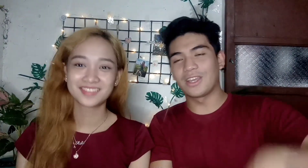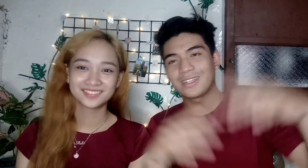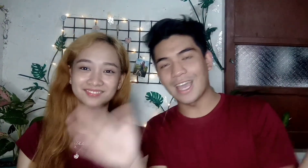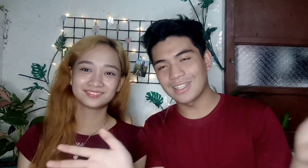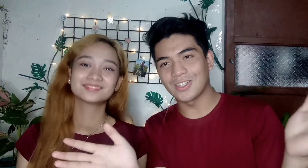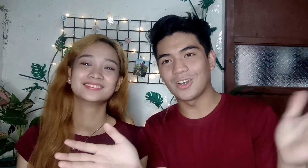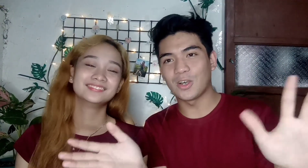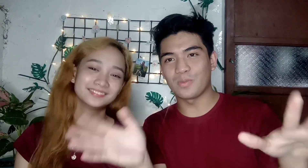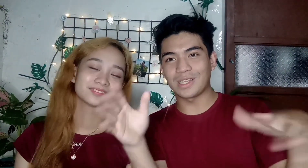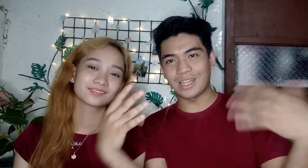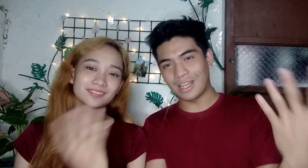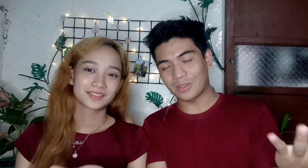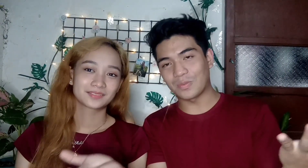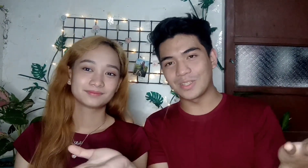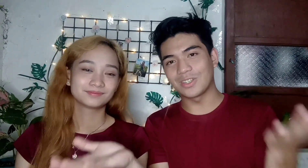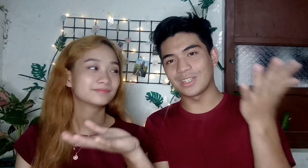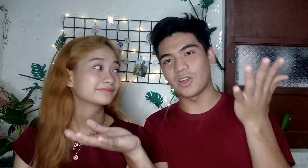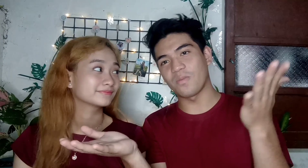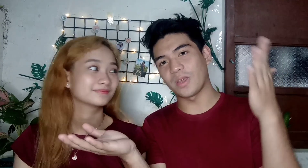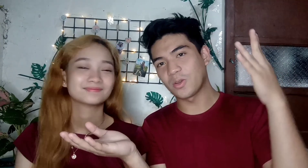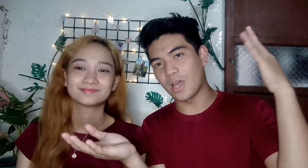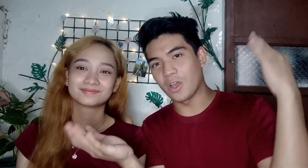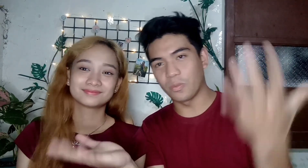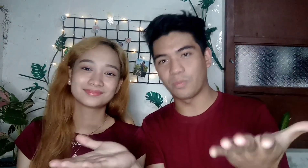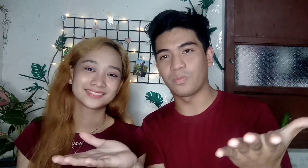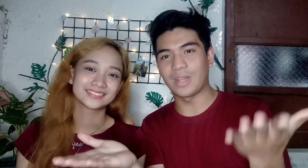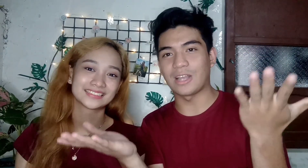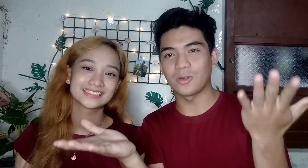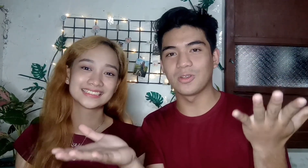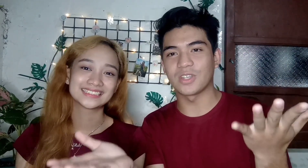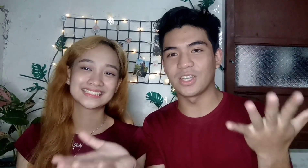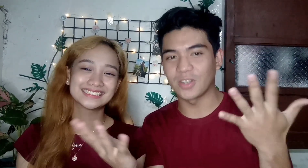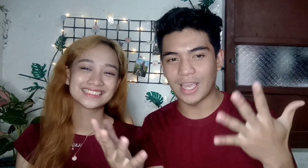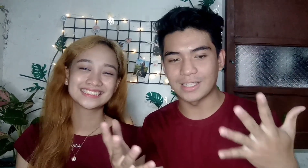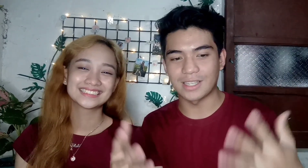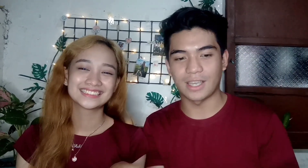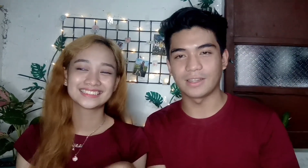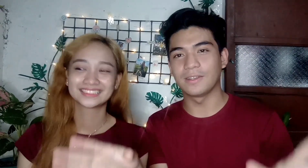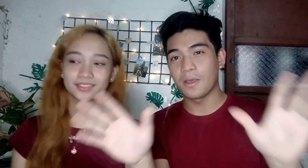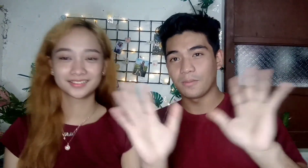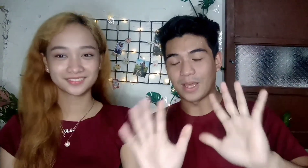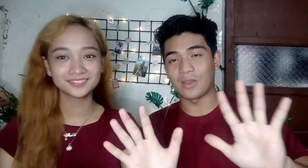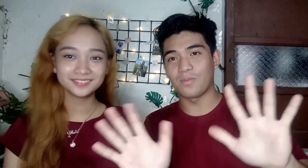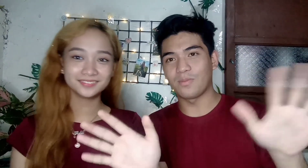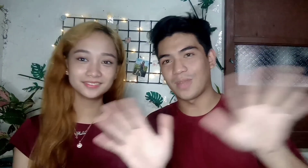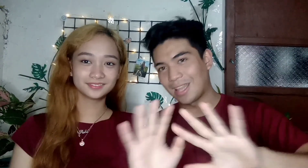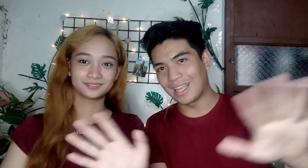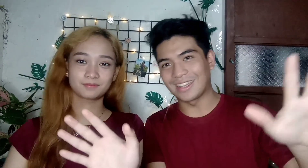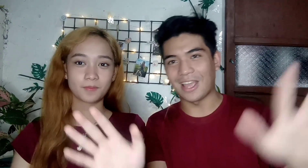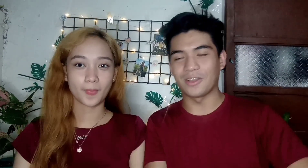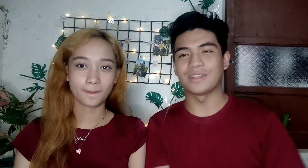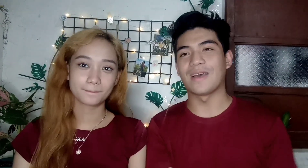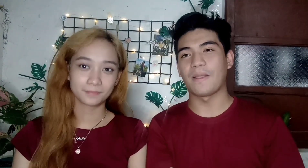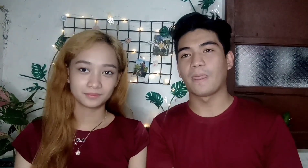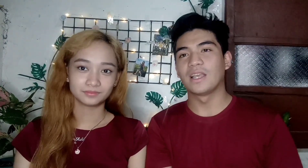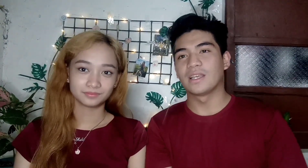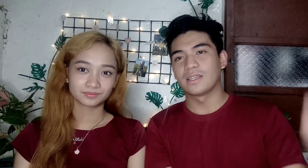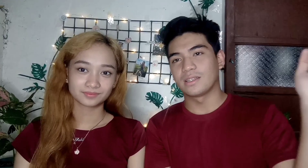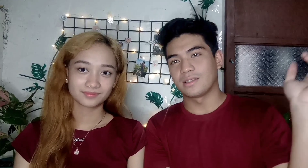Ayun, guys. So, maikli lang tong video na to. Pero, I hope nakatulong sa inyo, guys. And, para madalian tayo, di ba?